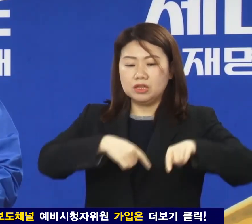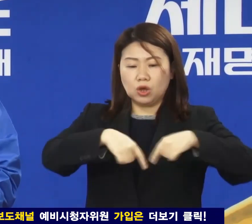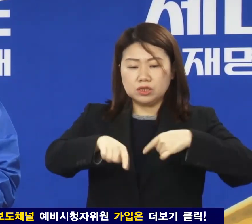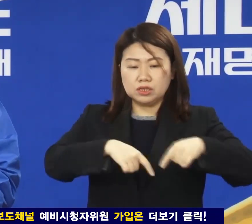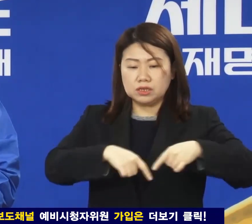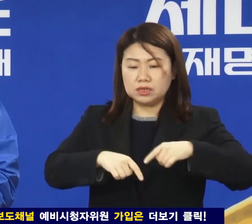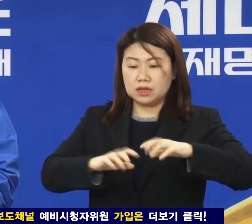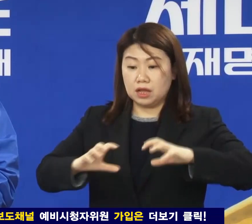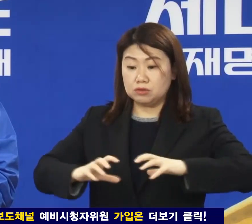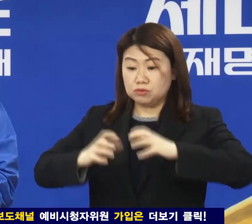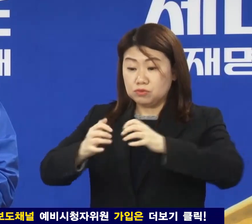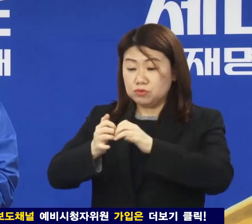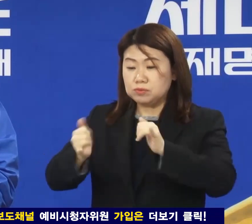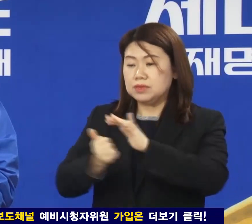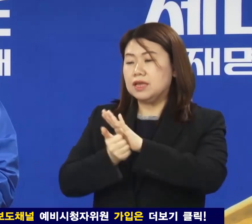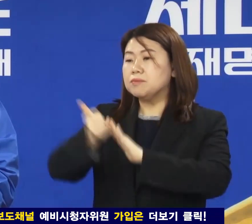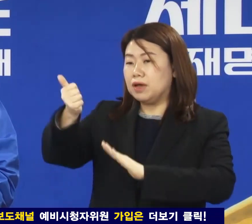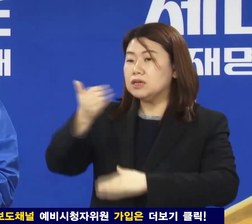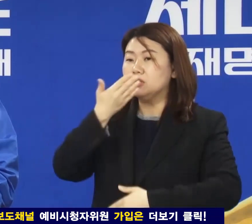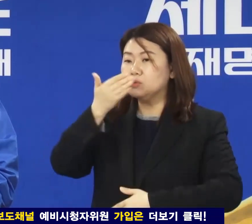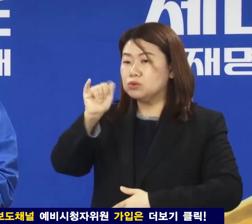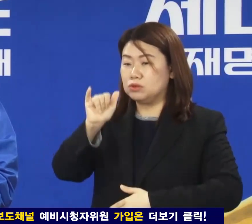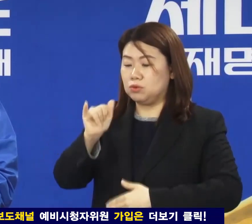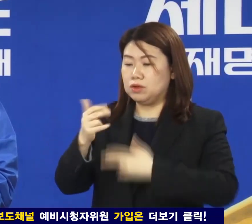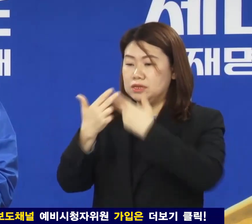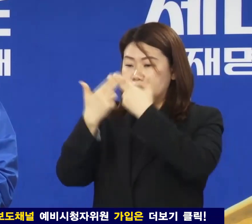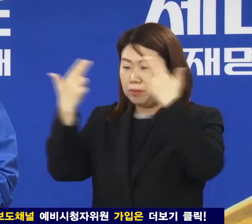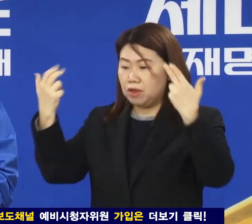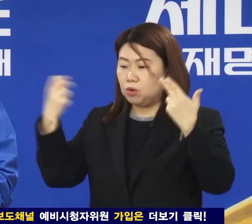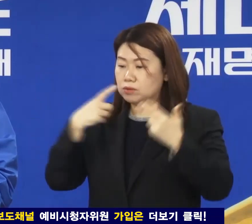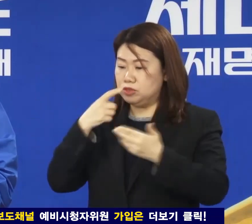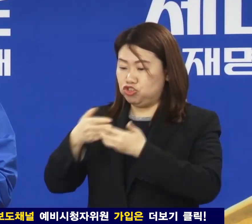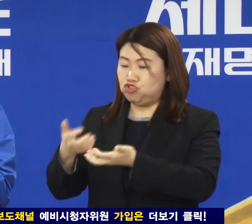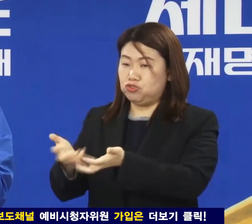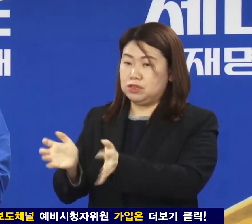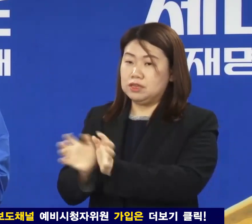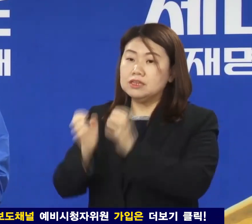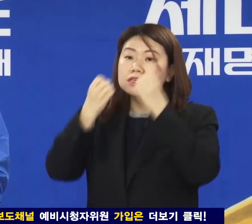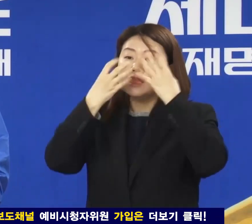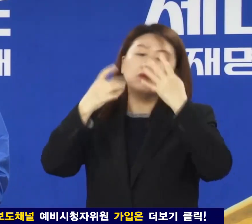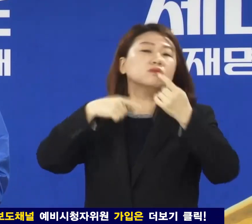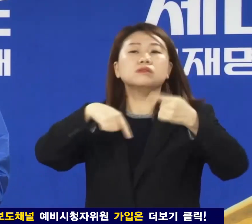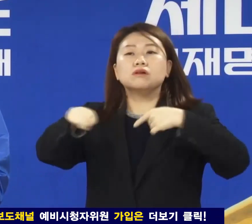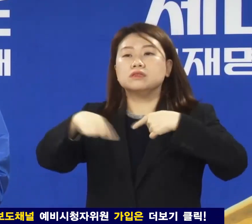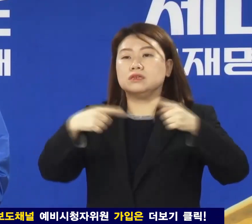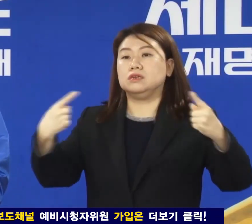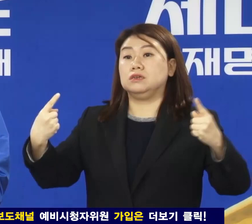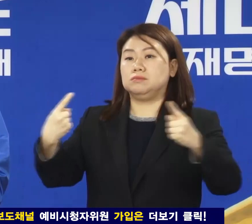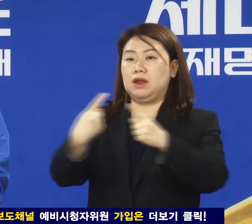정치가 국민의 희망이 될수 있도록 이재명 후보와 민주당이 새로운